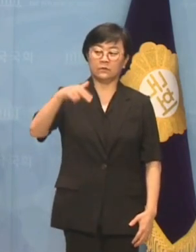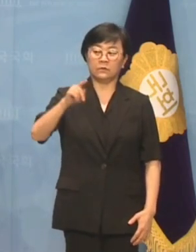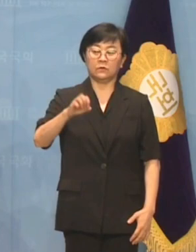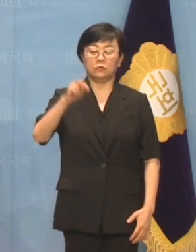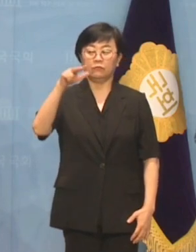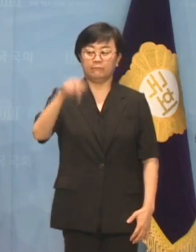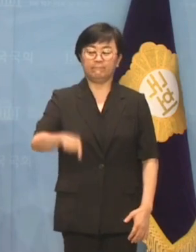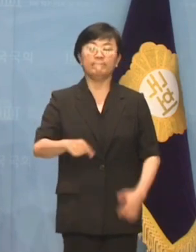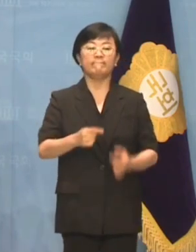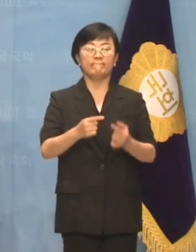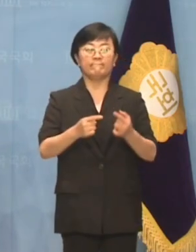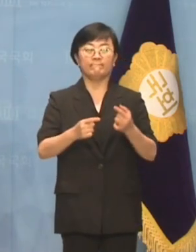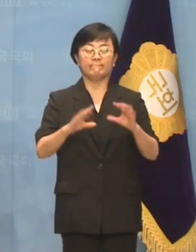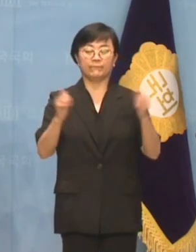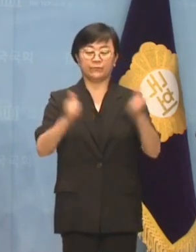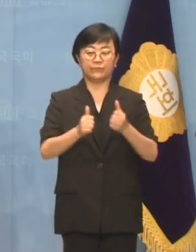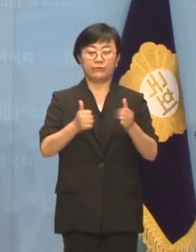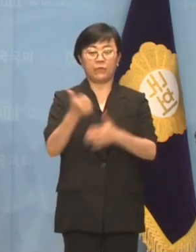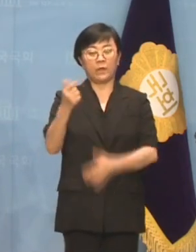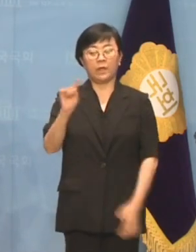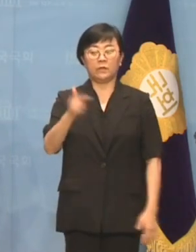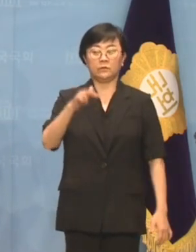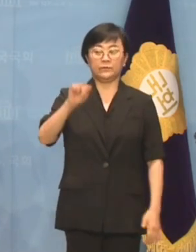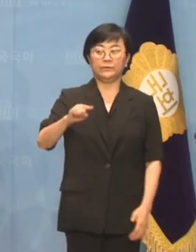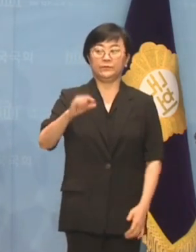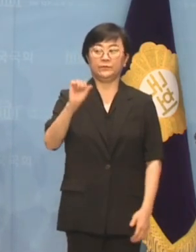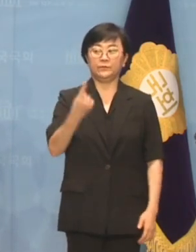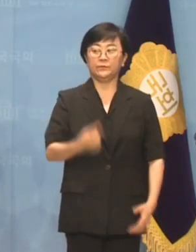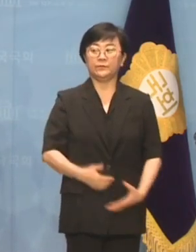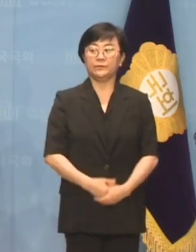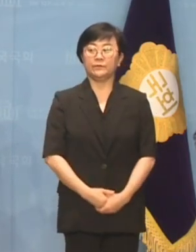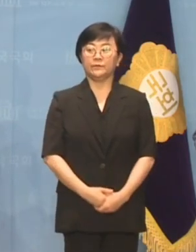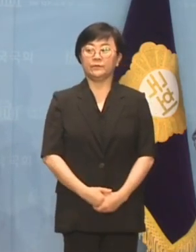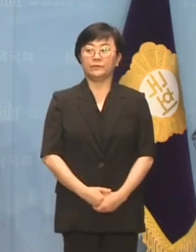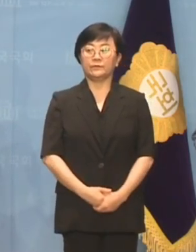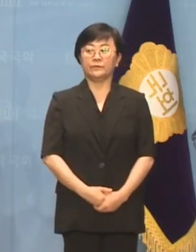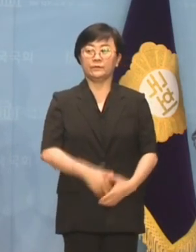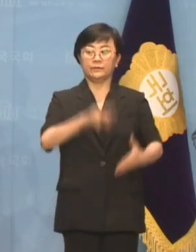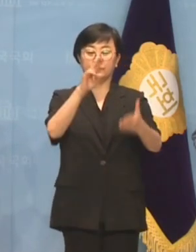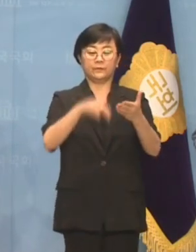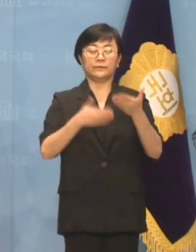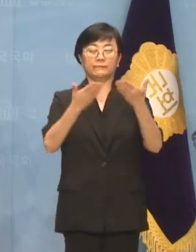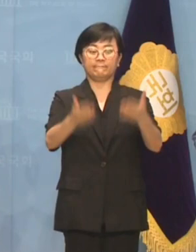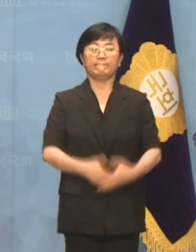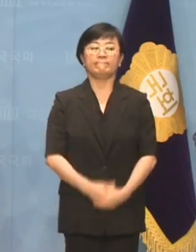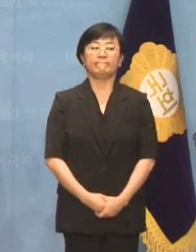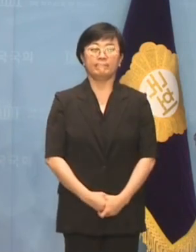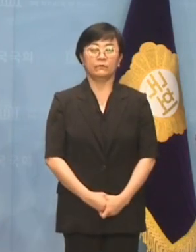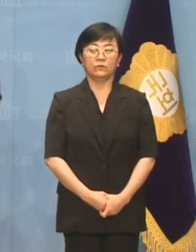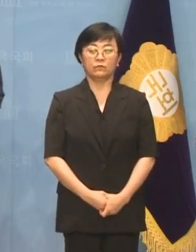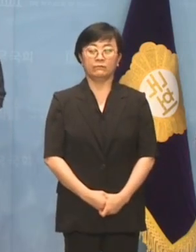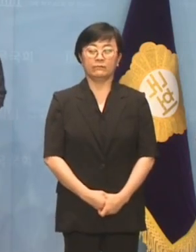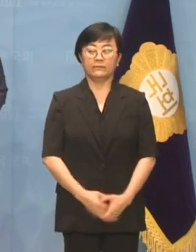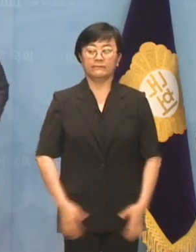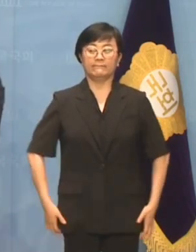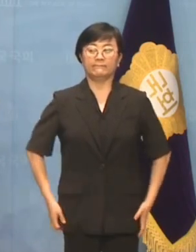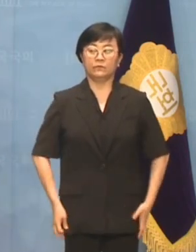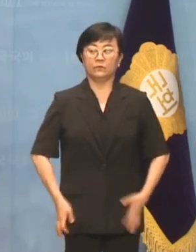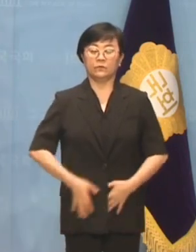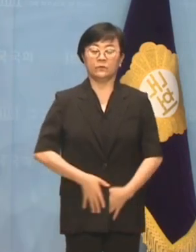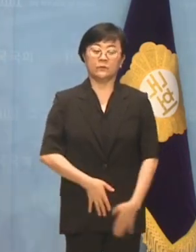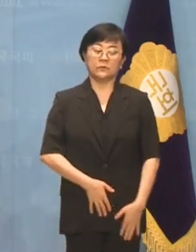유정주 의원님 함께하고 계십니다. 저는 고양시 을의 한준호 의원입니다. 이어서 성명서 낭독을 하겠습니다.